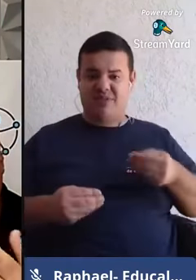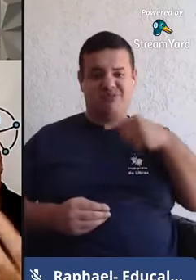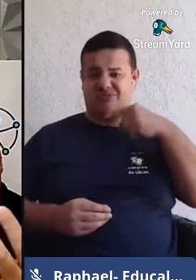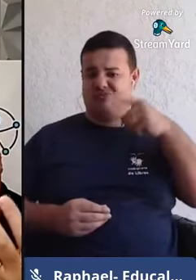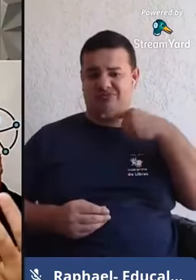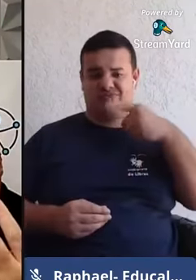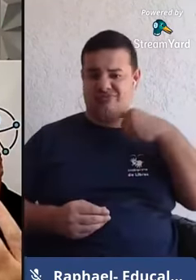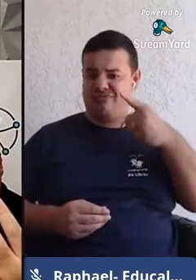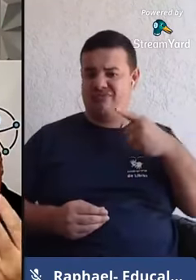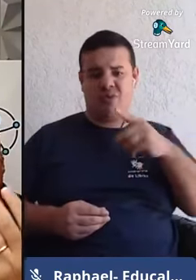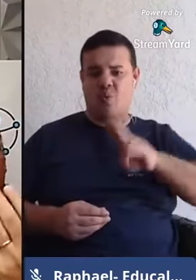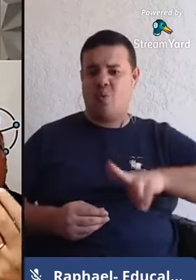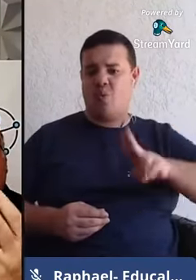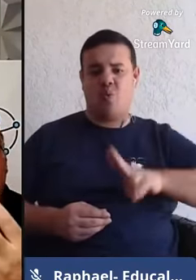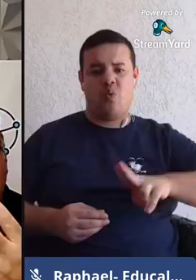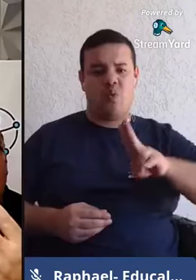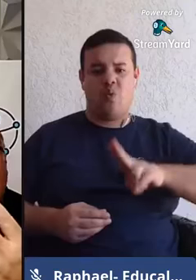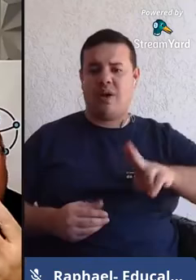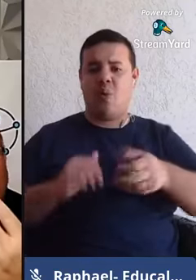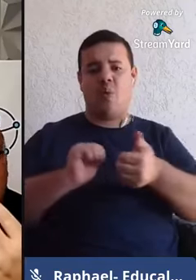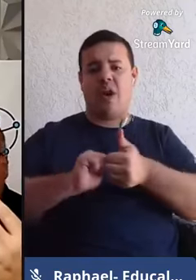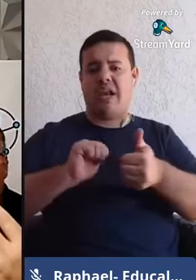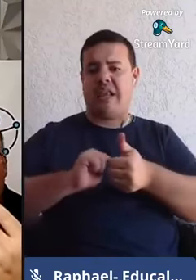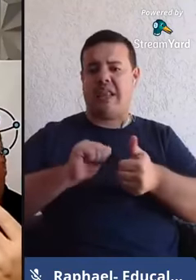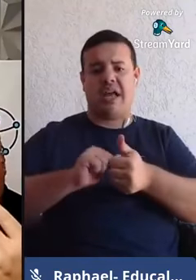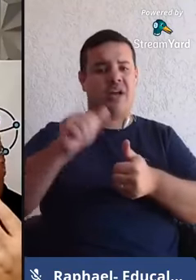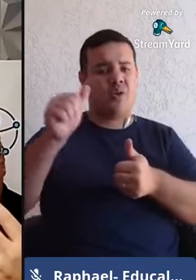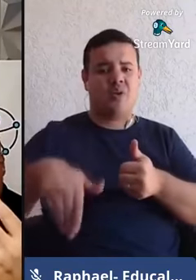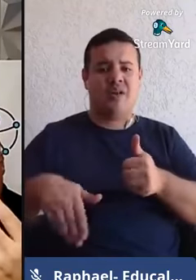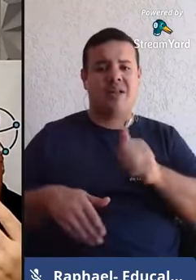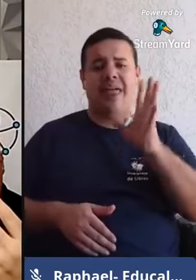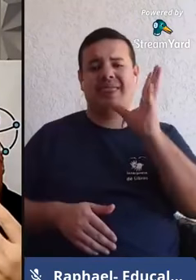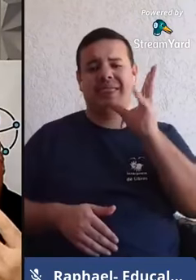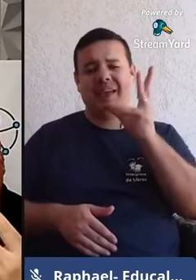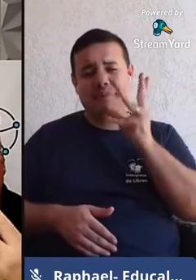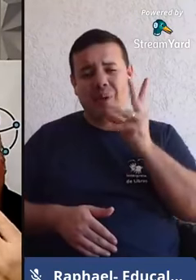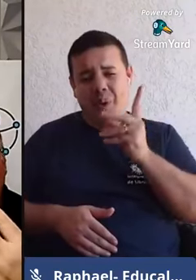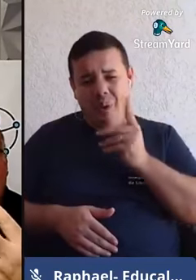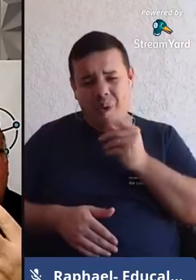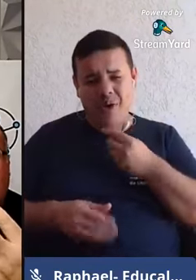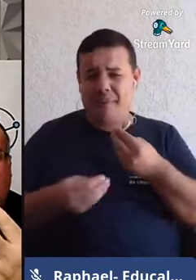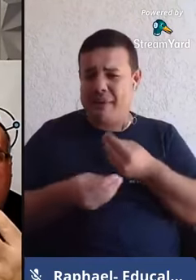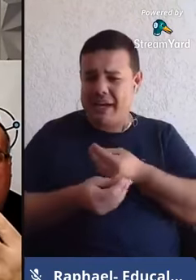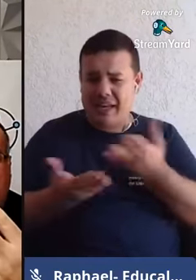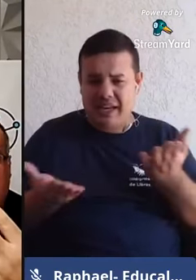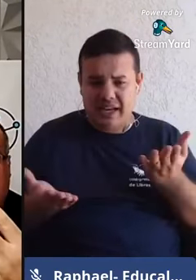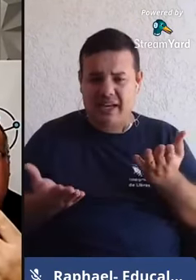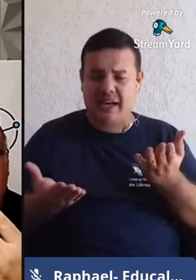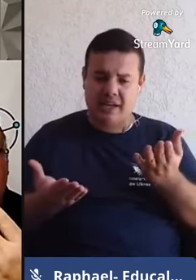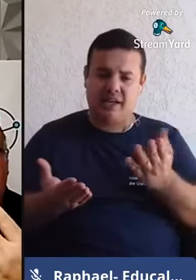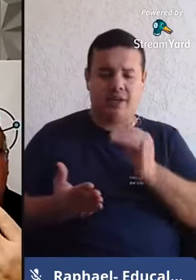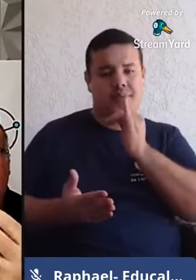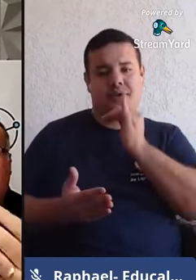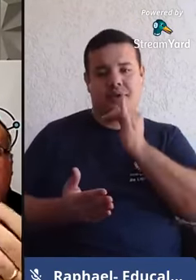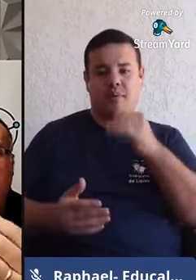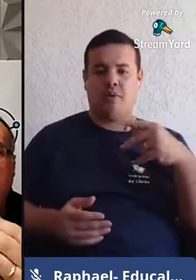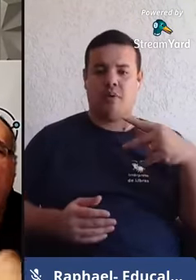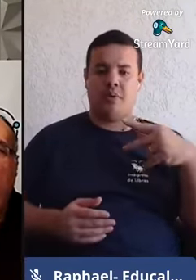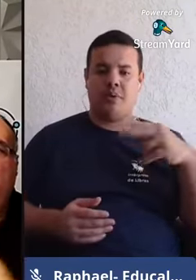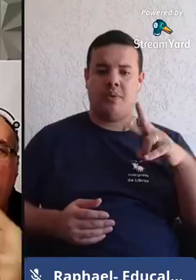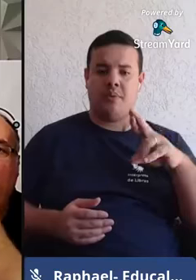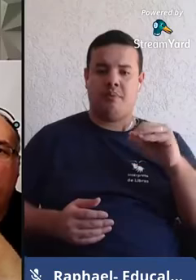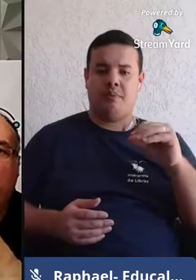usa. Primeiro, o produto é de péssima qualidade, demora demais para chegar na mão das pessoas, e como é uma prótese, por exemplo, às vezes, quando ele